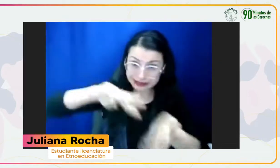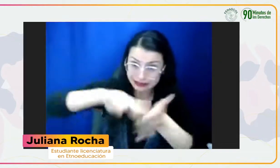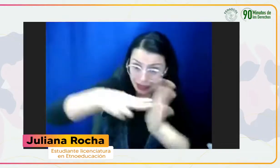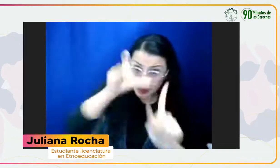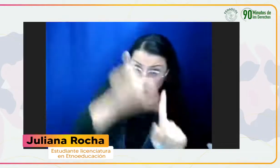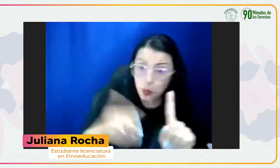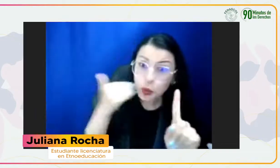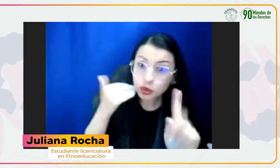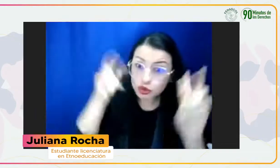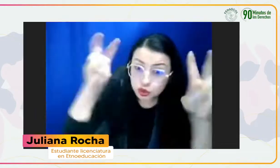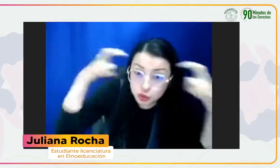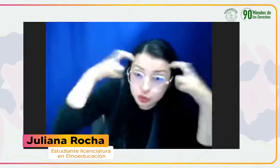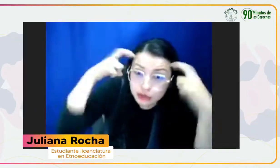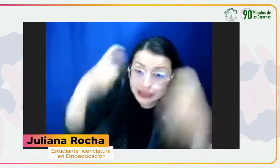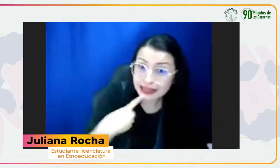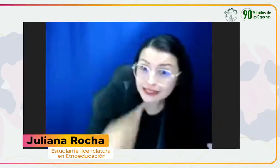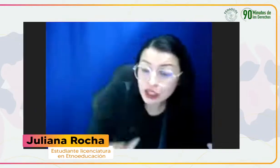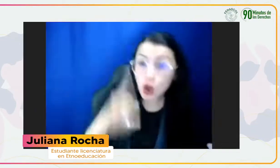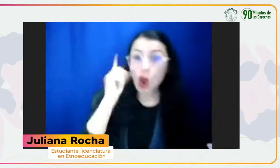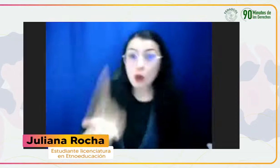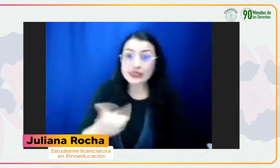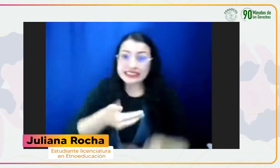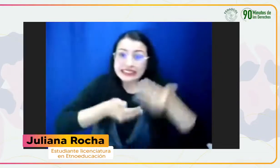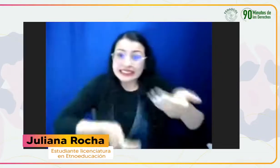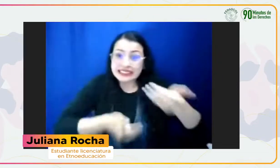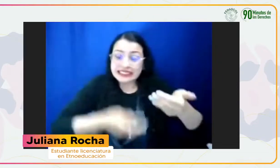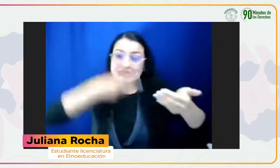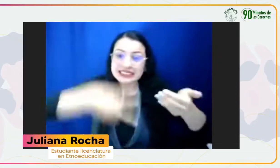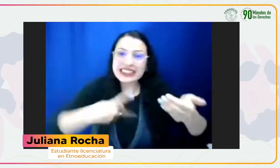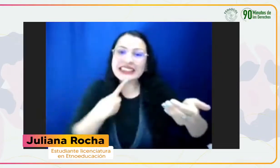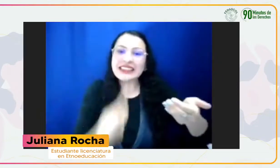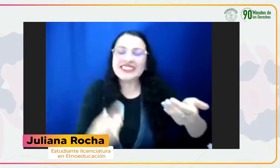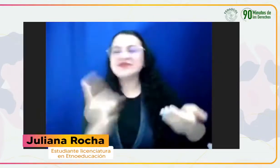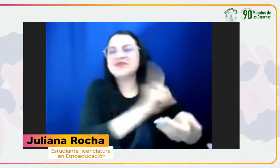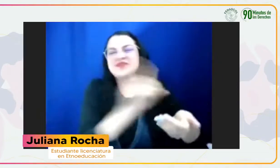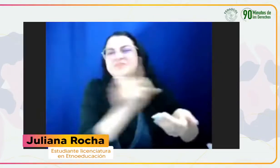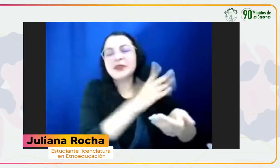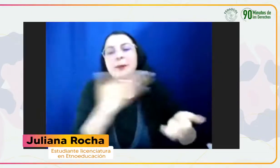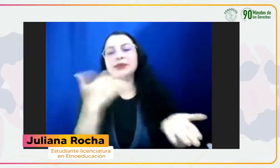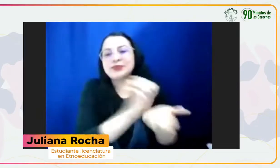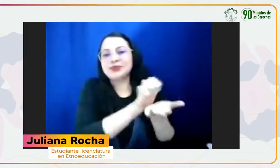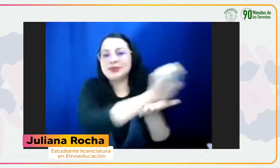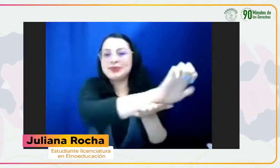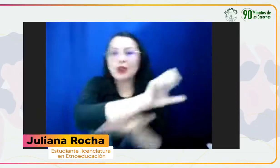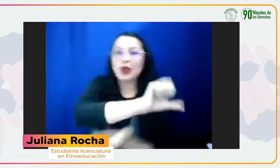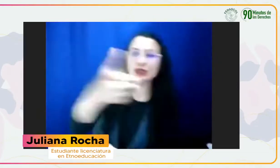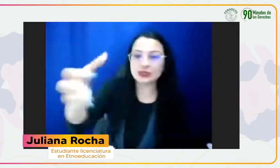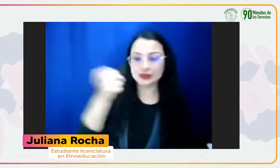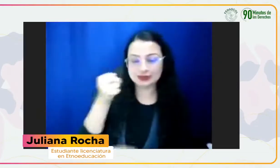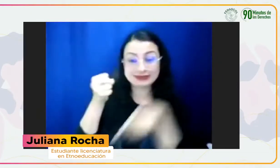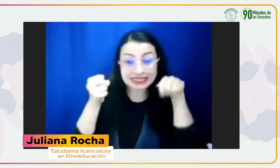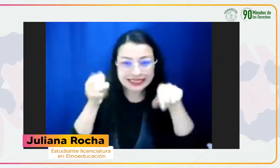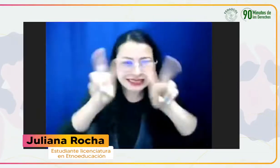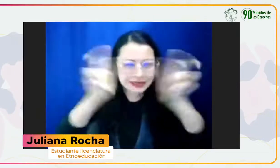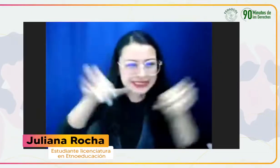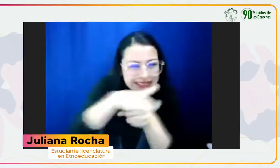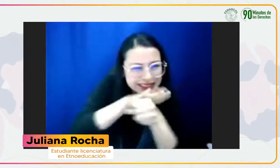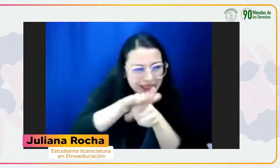los hombres y no a las mujeres. Pero para las mujeres es difícil tener conocimientos. ¿Por qué? Porque tienen un